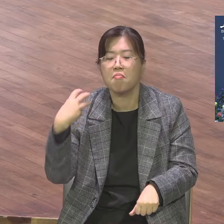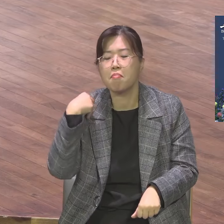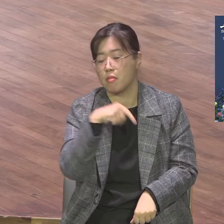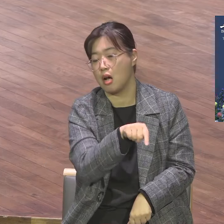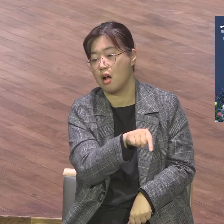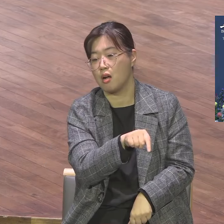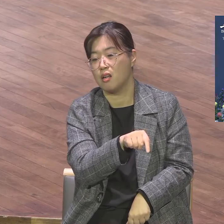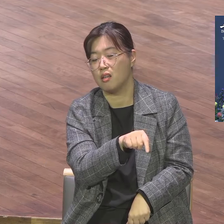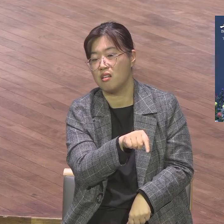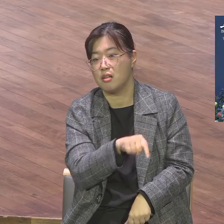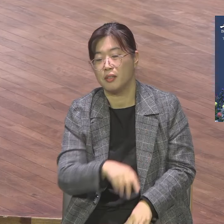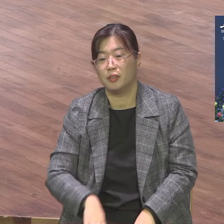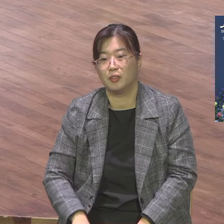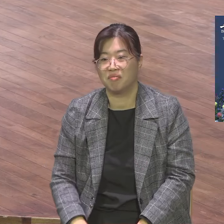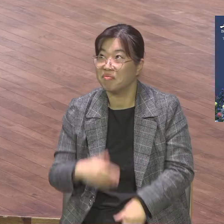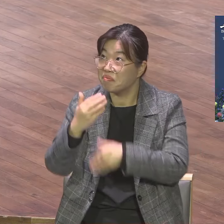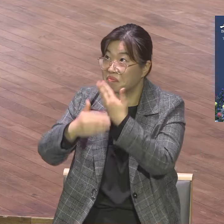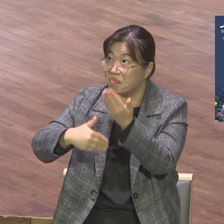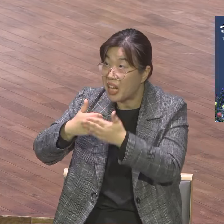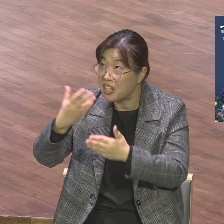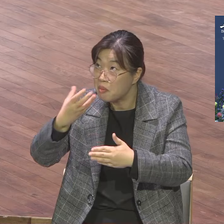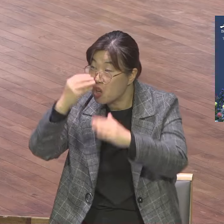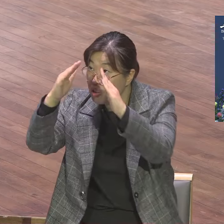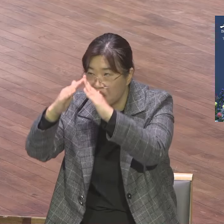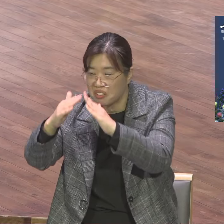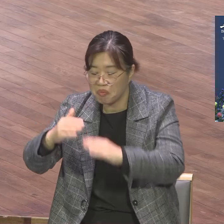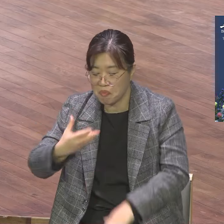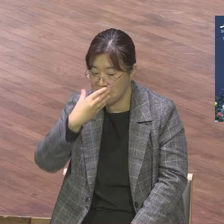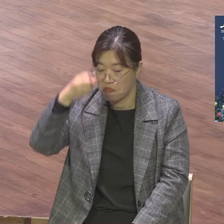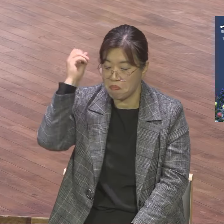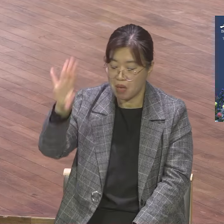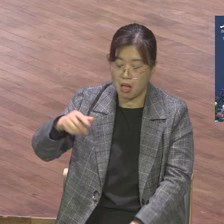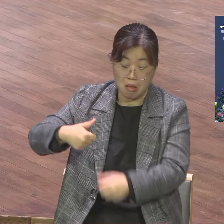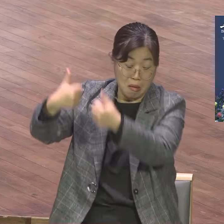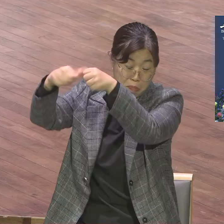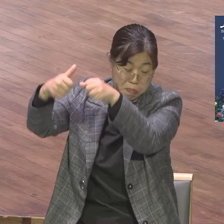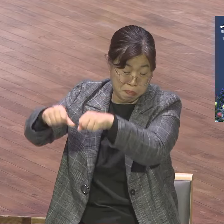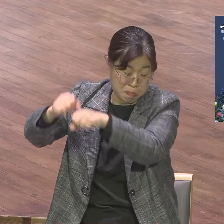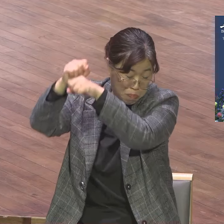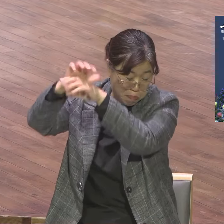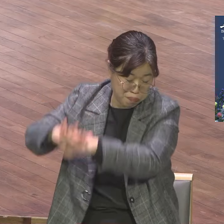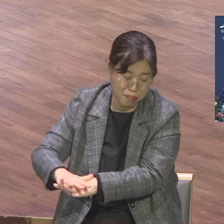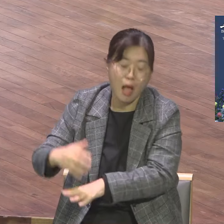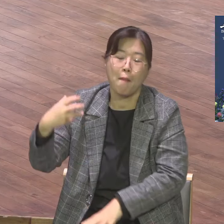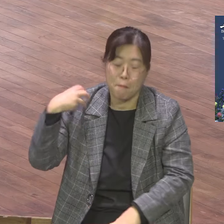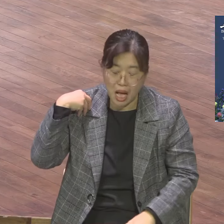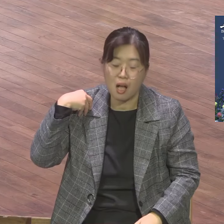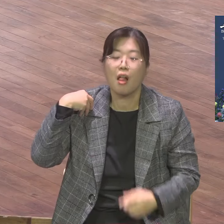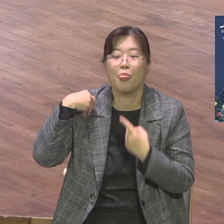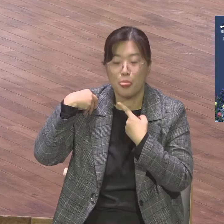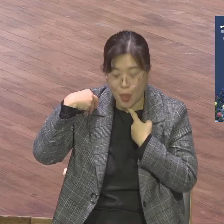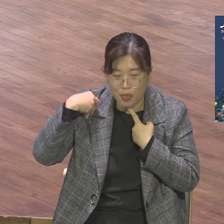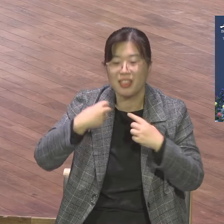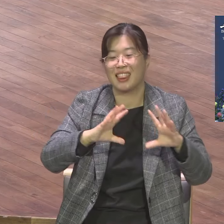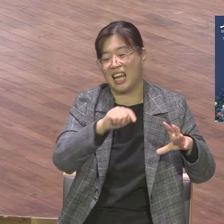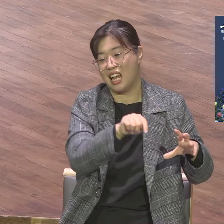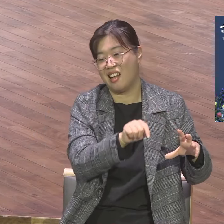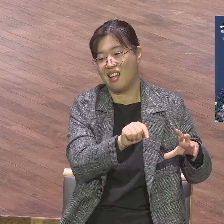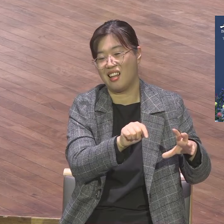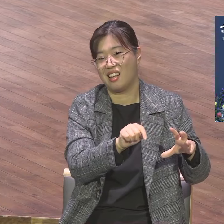자, 하나님을 정면으로 대적하는 그런 나라가 되었어요. 그래서 이사야 선지자는 가장